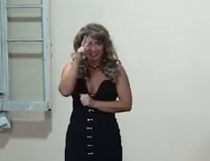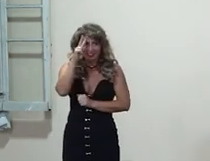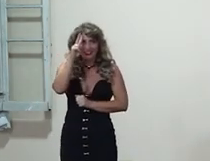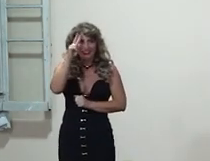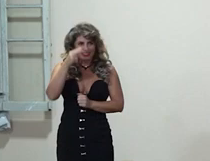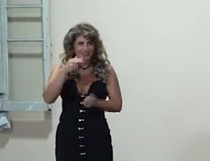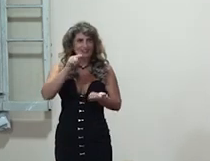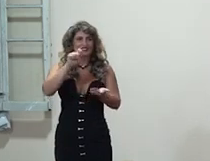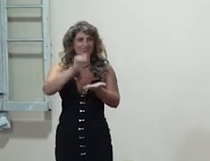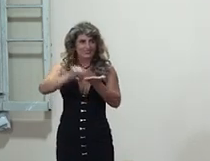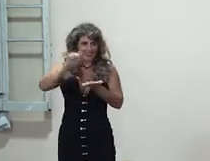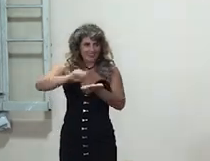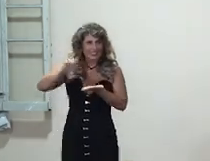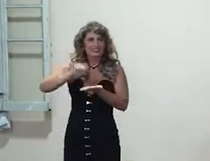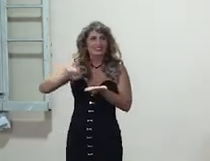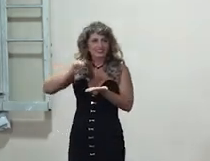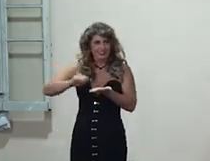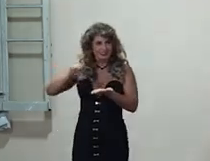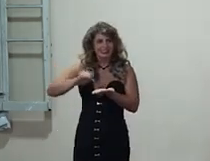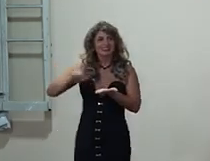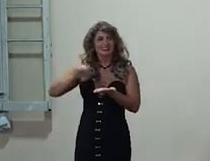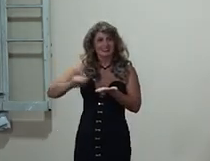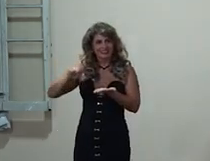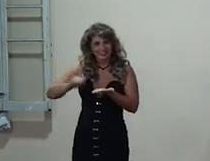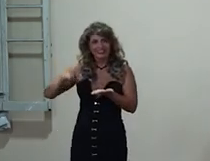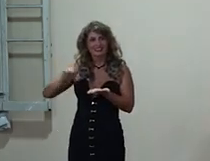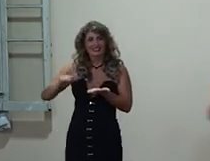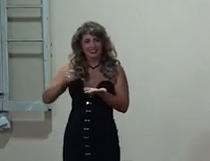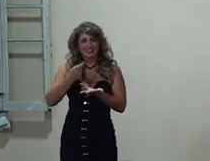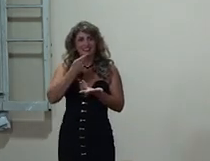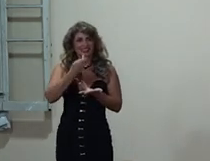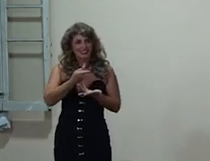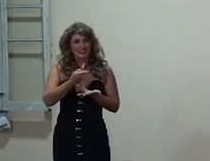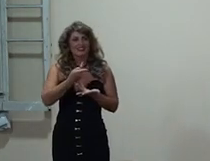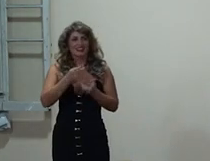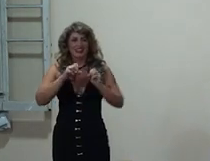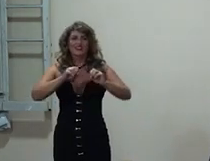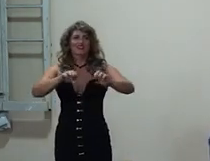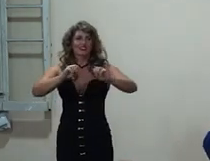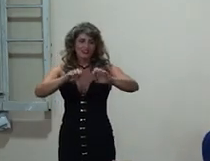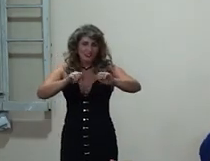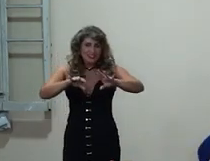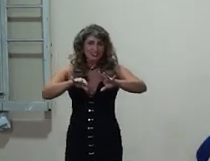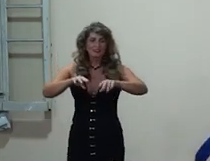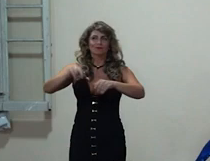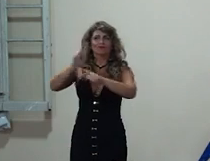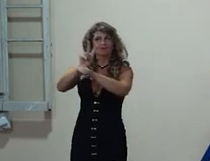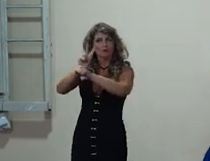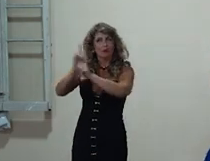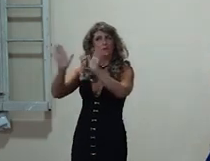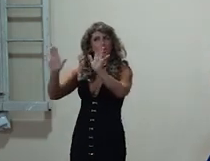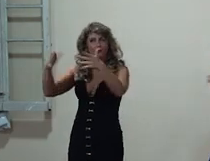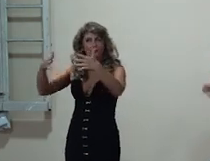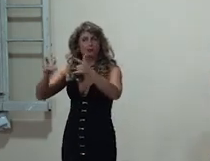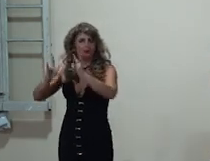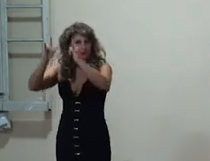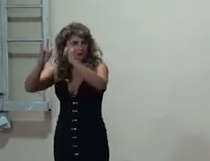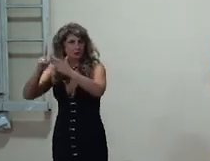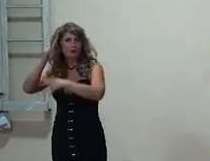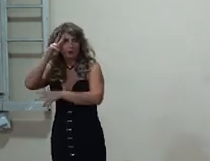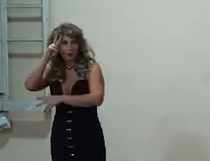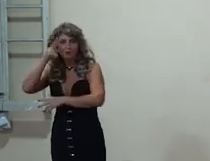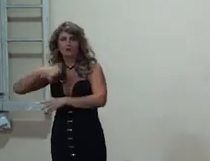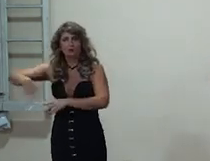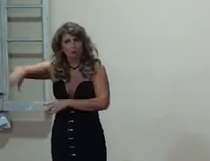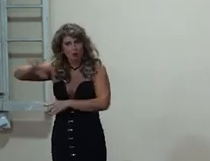uma cartilha que na época já se falava em educação patrimonial, que hoje